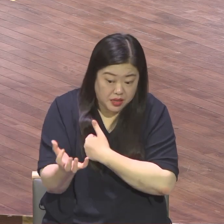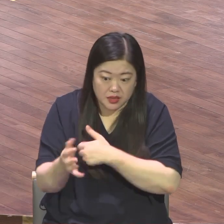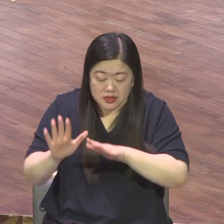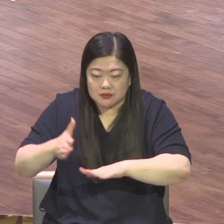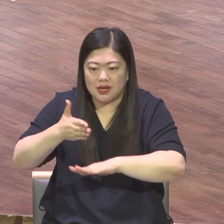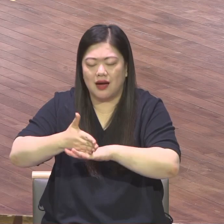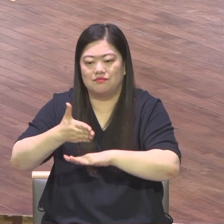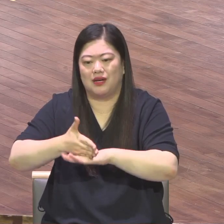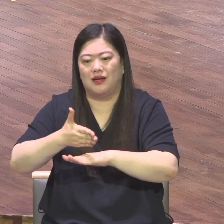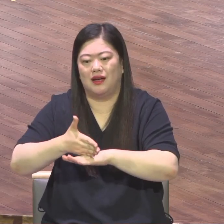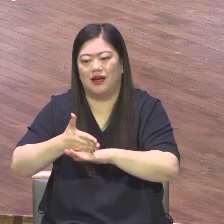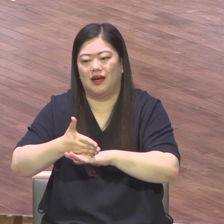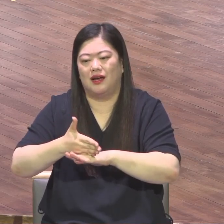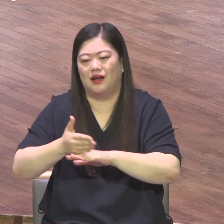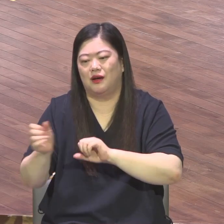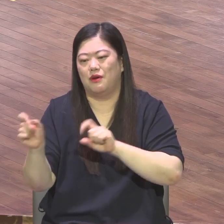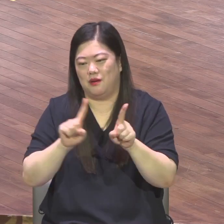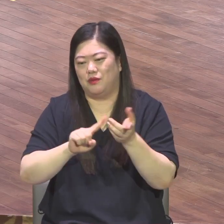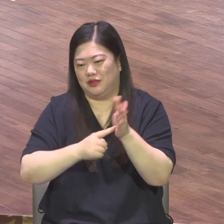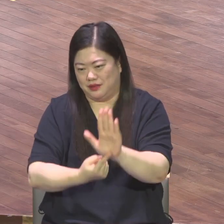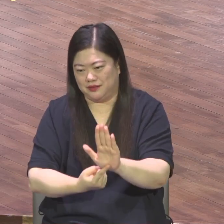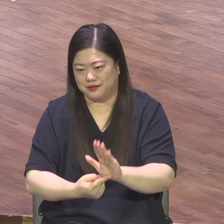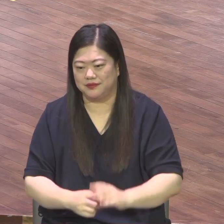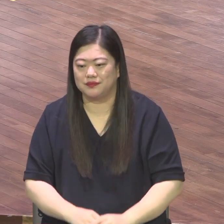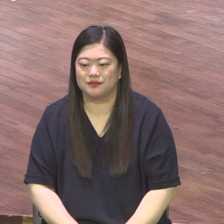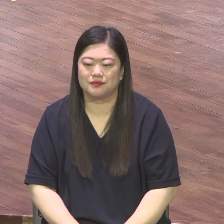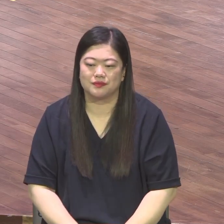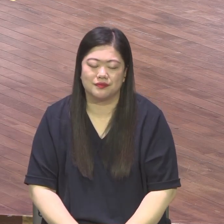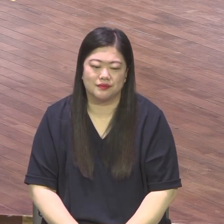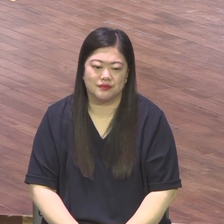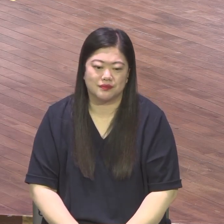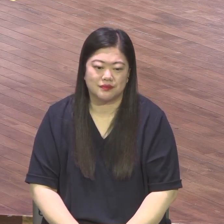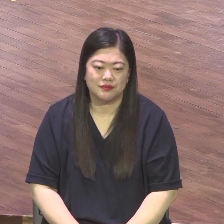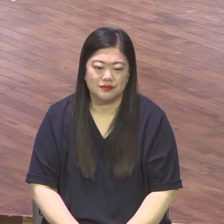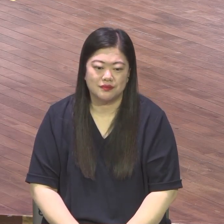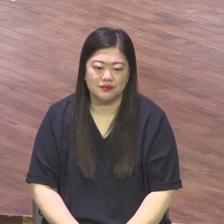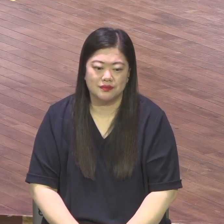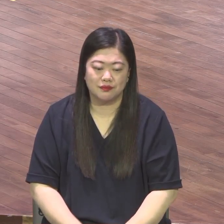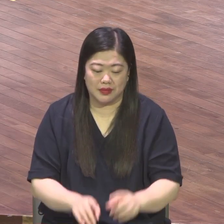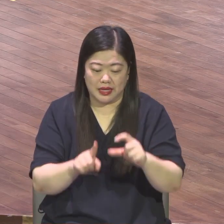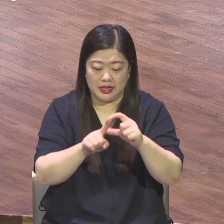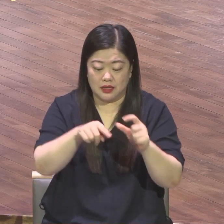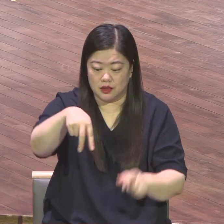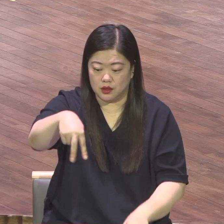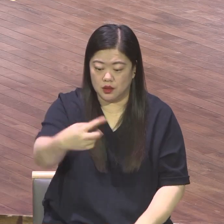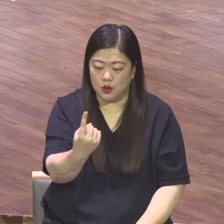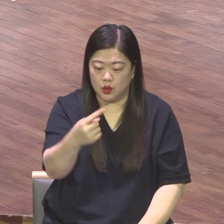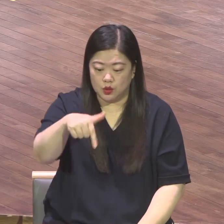있는 내용이에요. 본문의 이 속량이란 말은 하나님께서